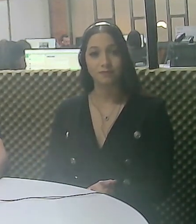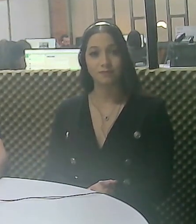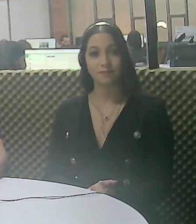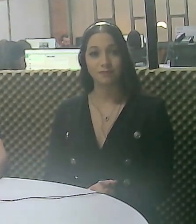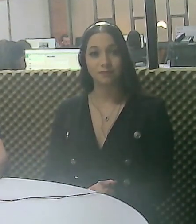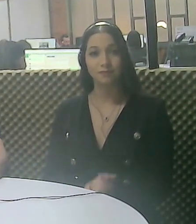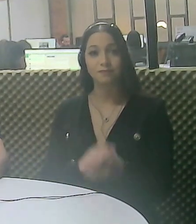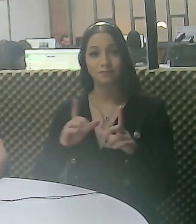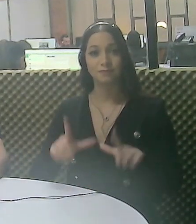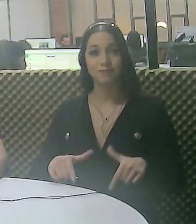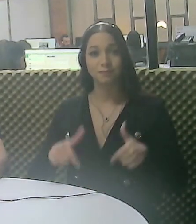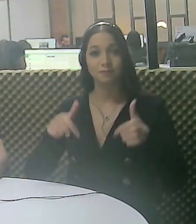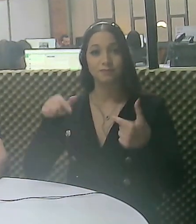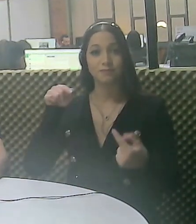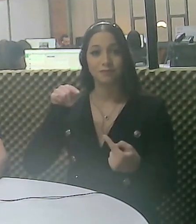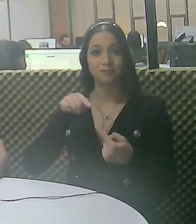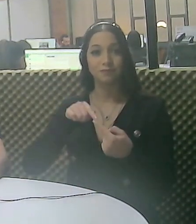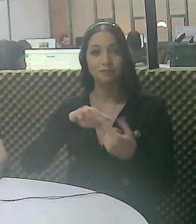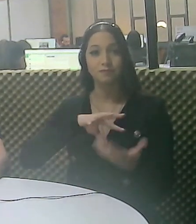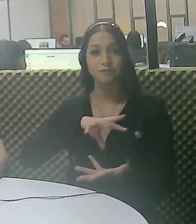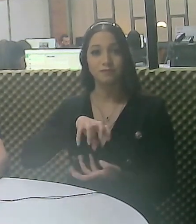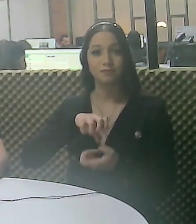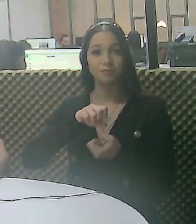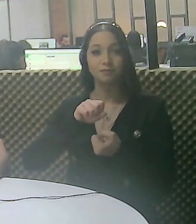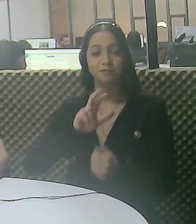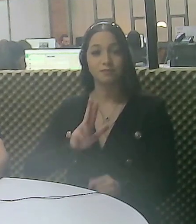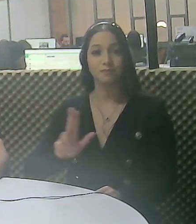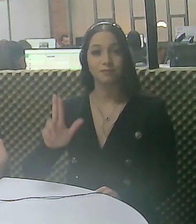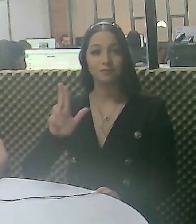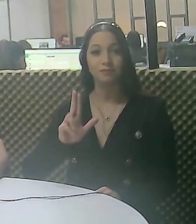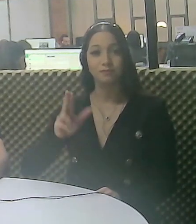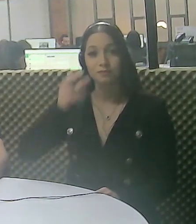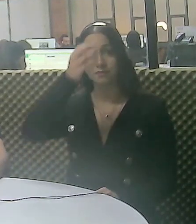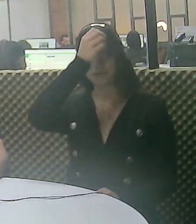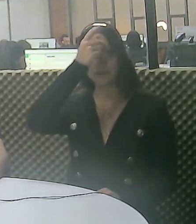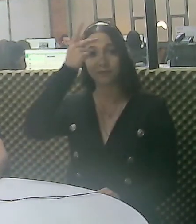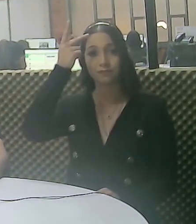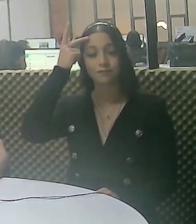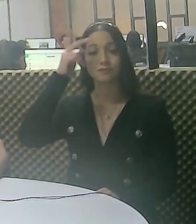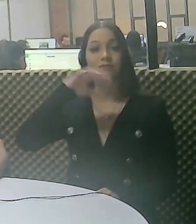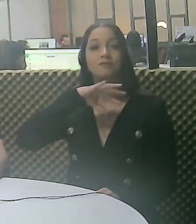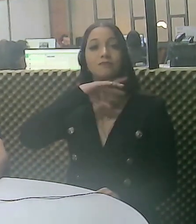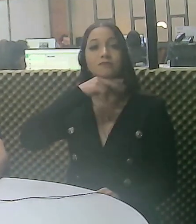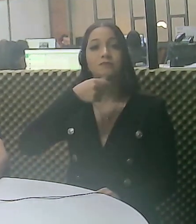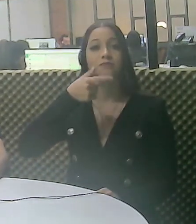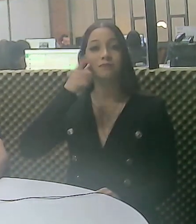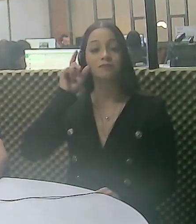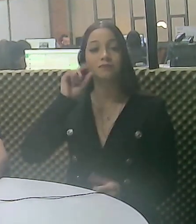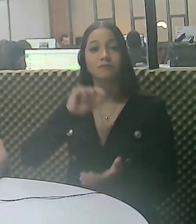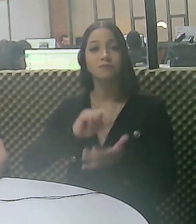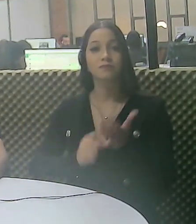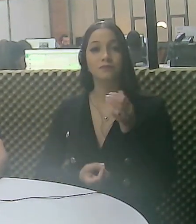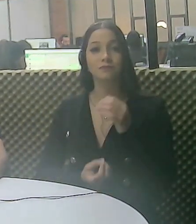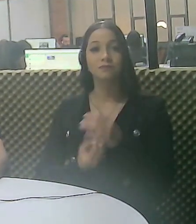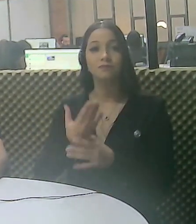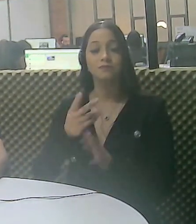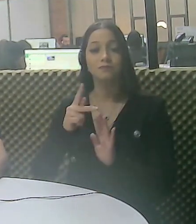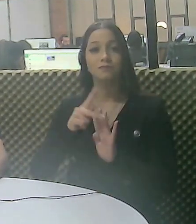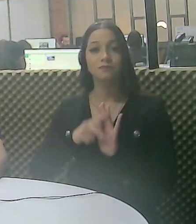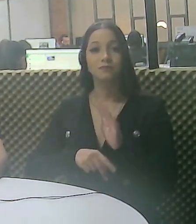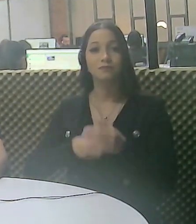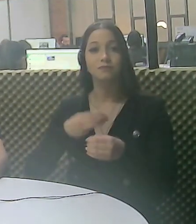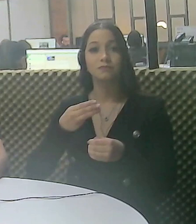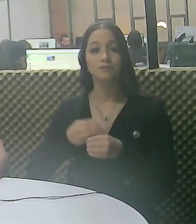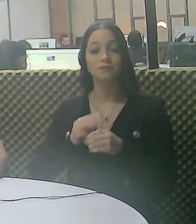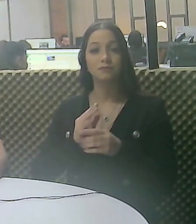Em mais uma ação em prol da sustentabilidade em Uberlândia, o prefeito Odelmo Leão assinou ontem o decreto de criação do Programa Municipal